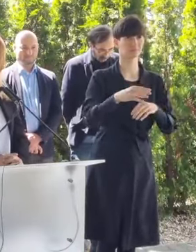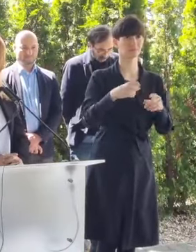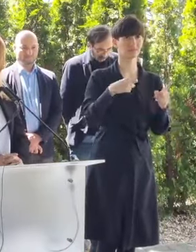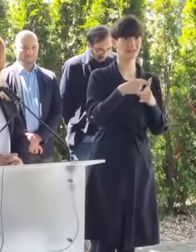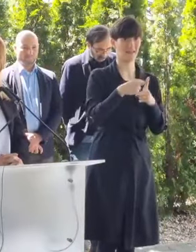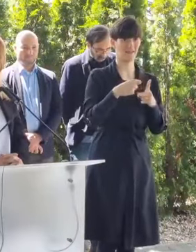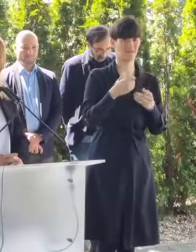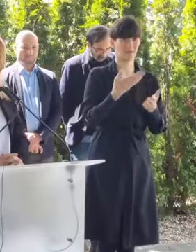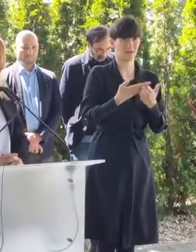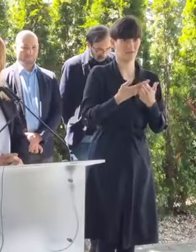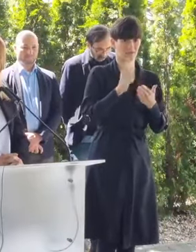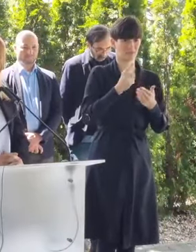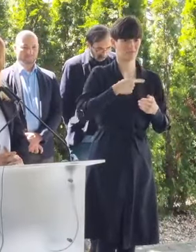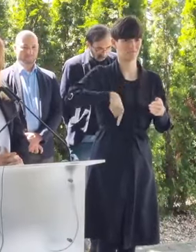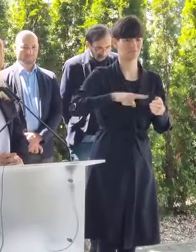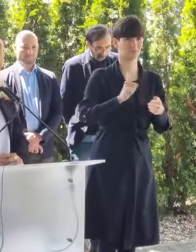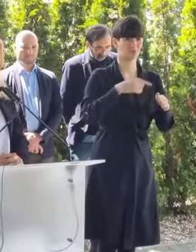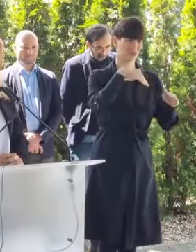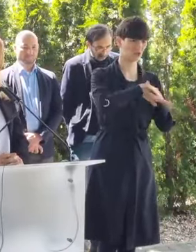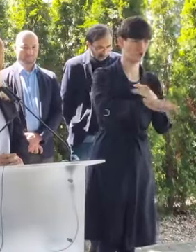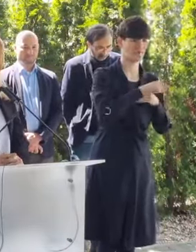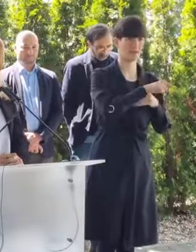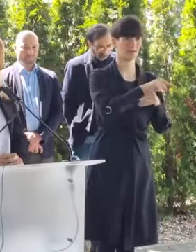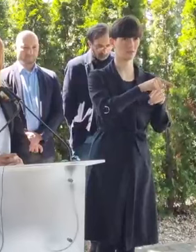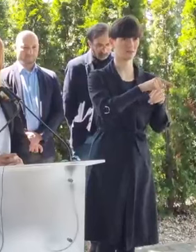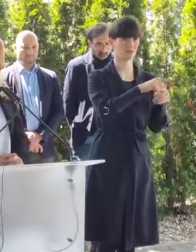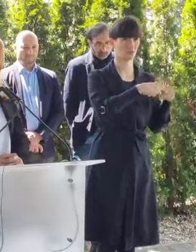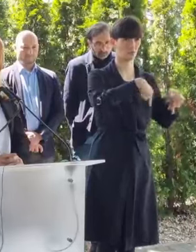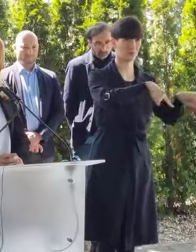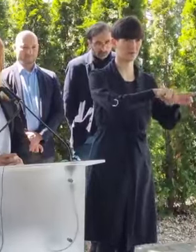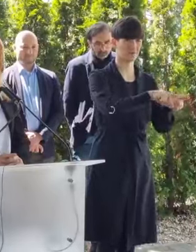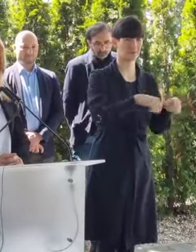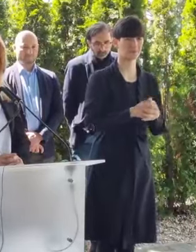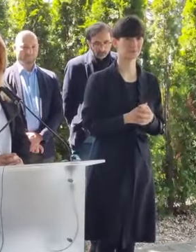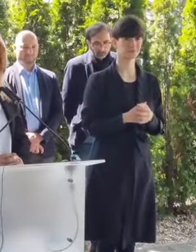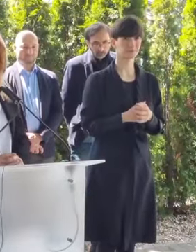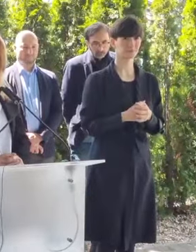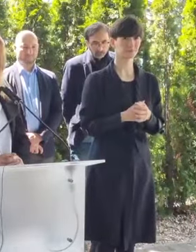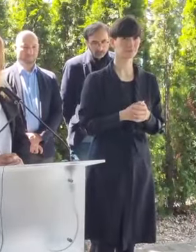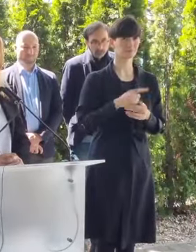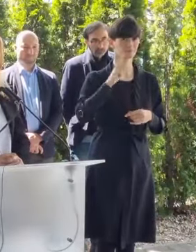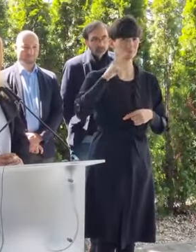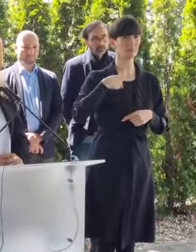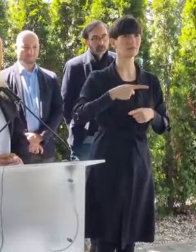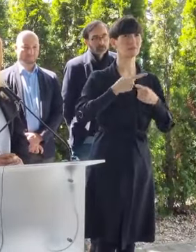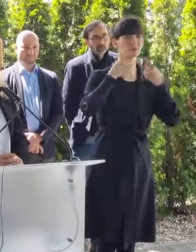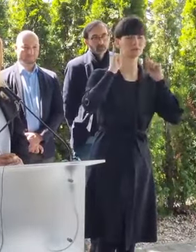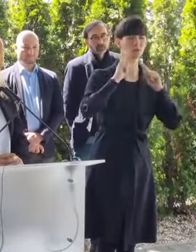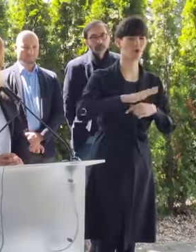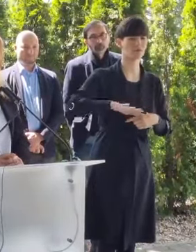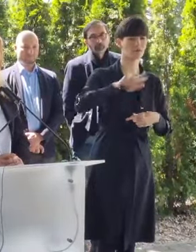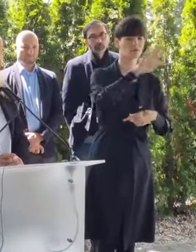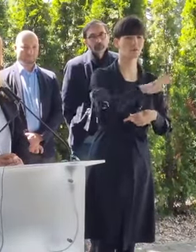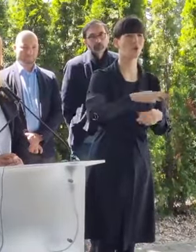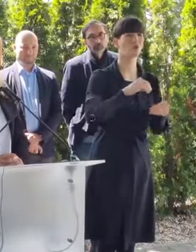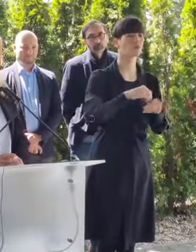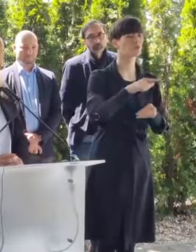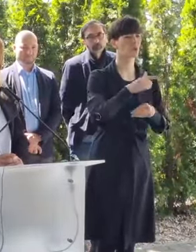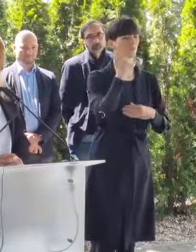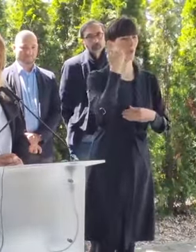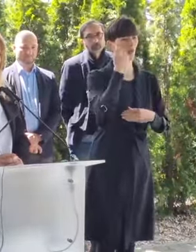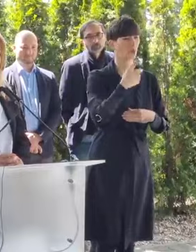nálety. Čiže to je ako keby bezprostredná realita. Vieme o tom, že na Slovensku je masívna dezinformačná